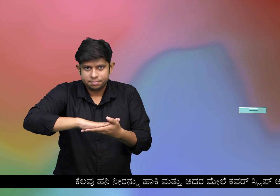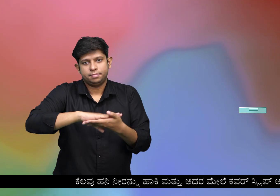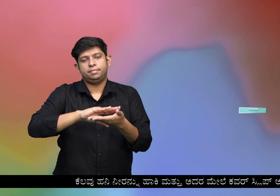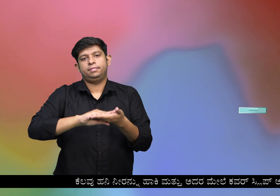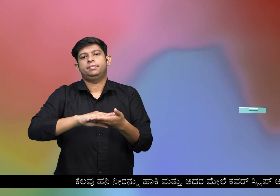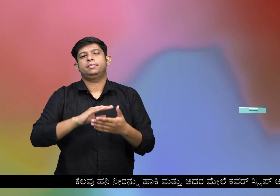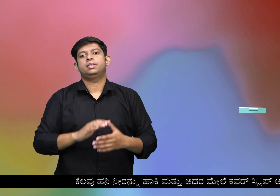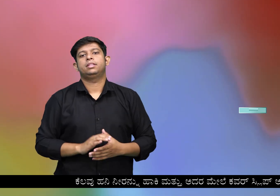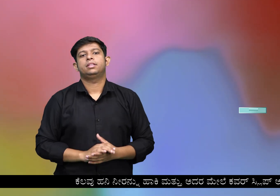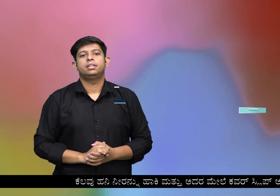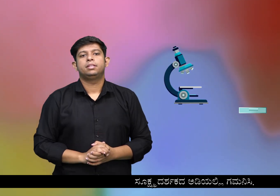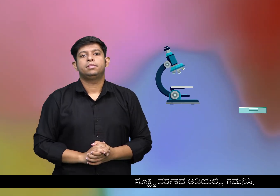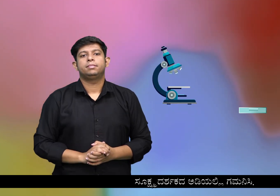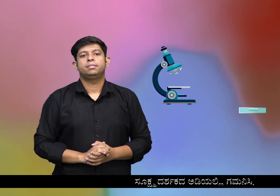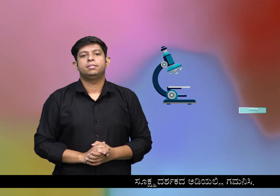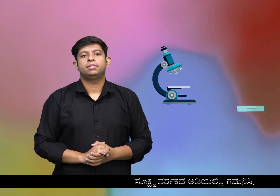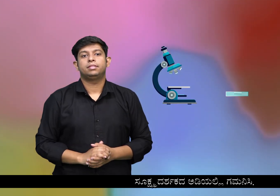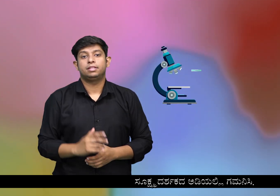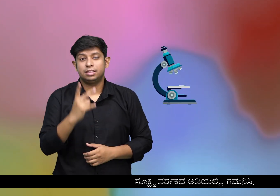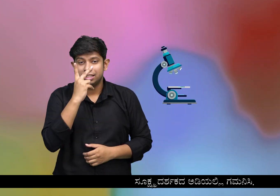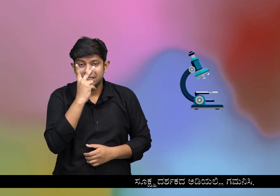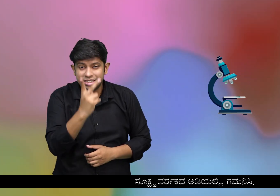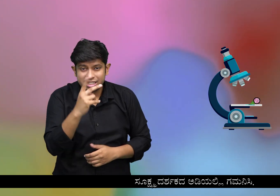ಅನ್ನು ಇರಿಸಿ. ಸೂಕ್ಷ್ಮದರ್ಶಕದ ಅಡಿಯಲ್ಲಿ ಗಮನಿಸಿ.